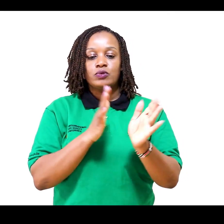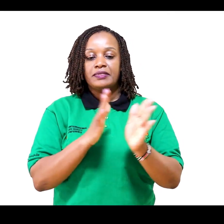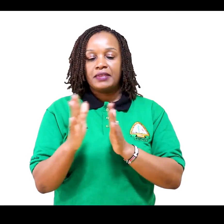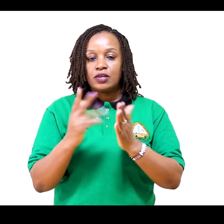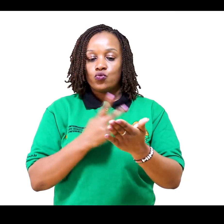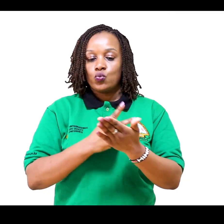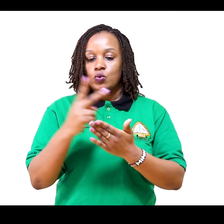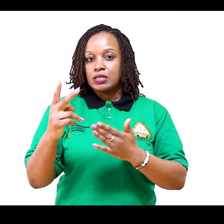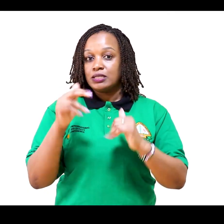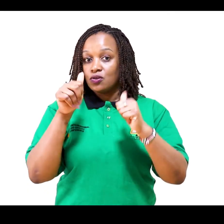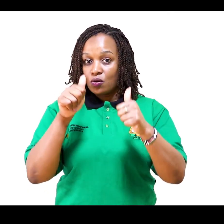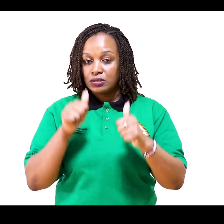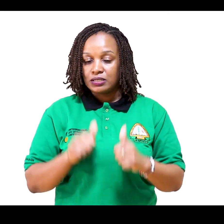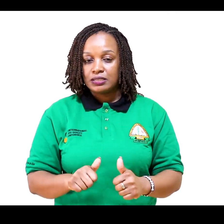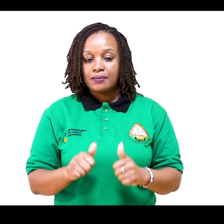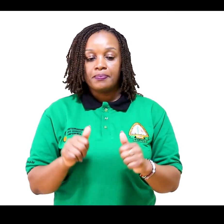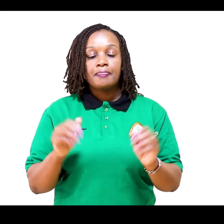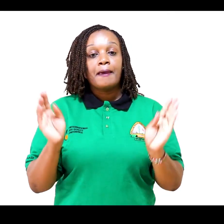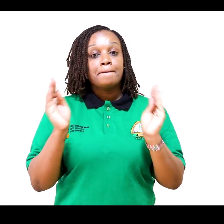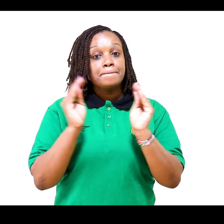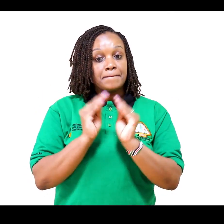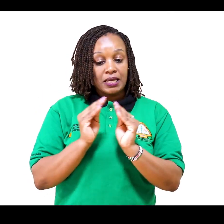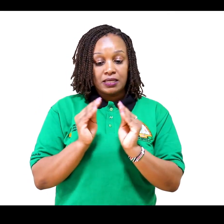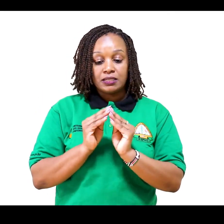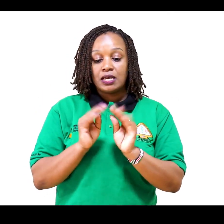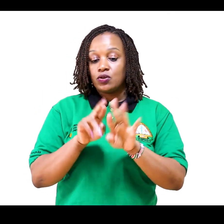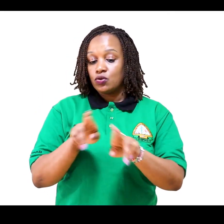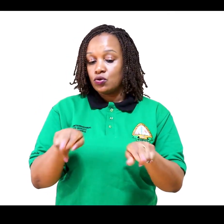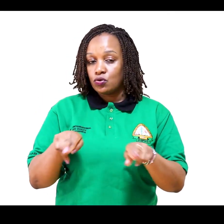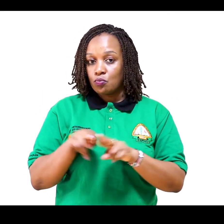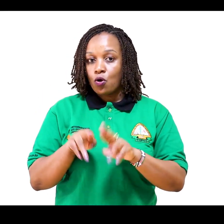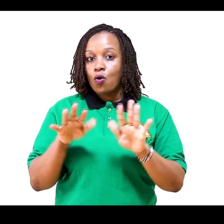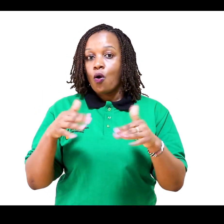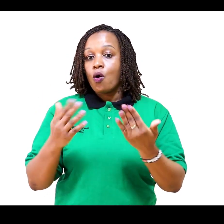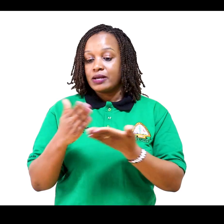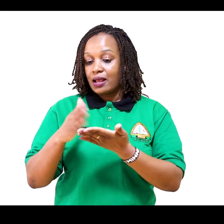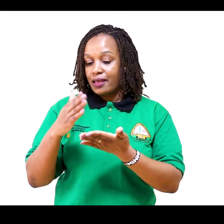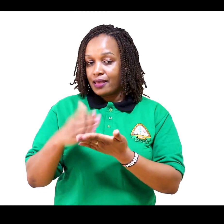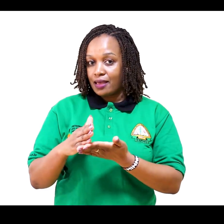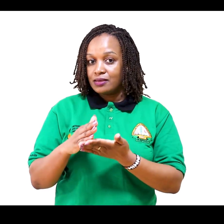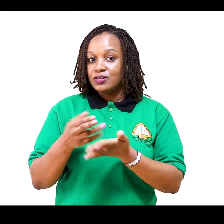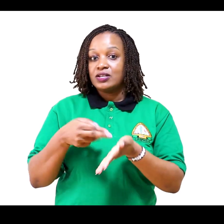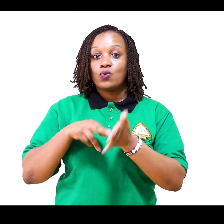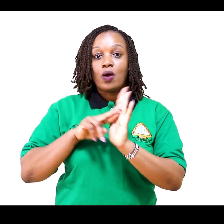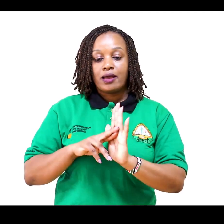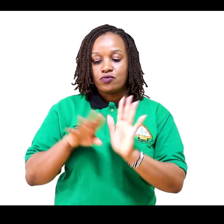Kwa kukodisha jumba la mikutano, mahitaji ni kuhifadhi nafasi kupitia simu, barua